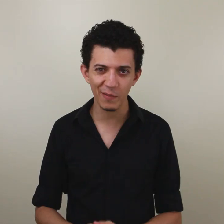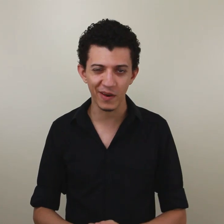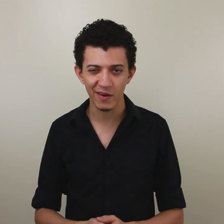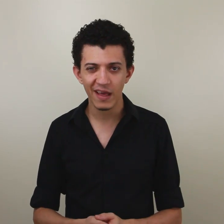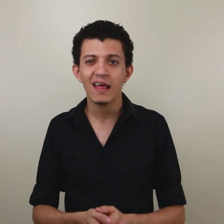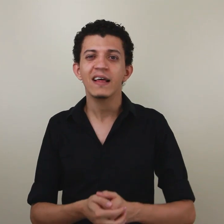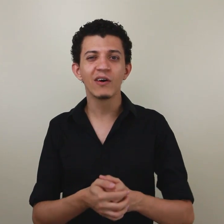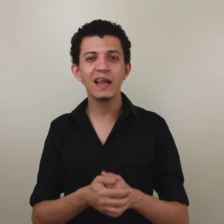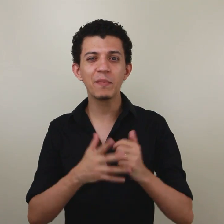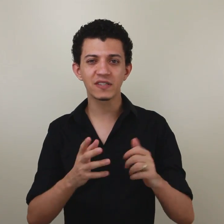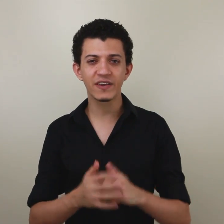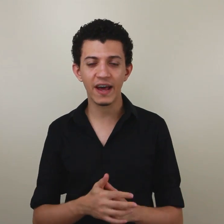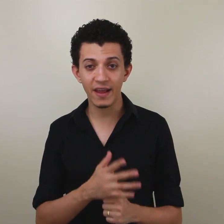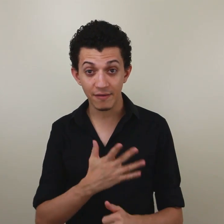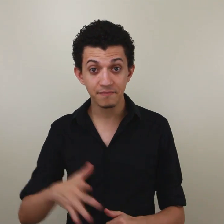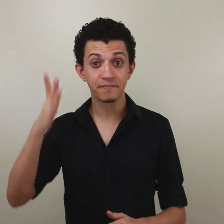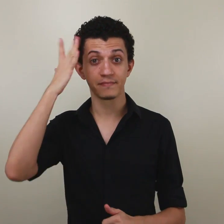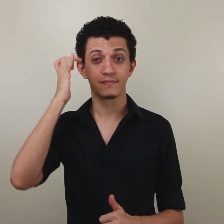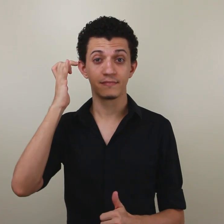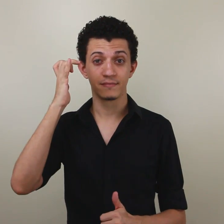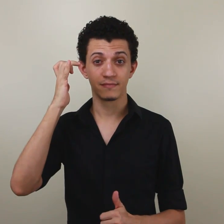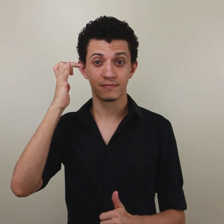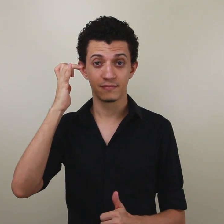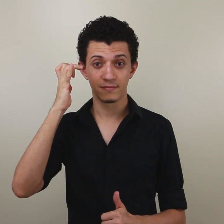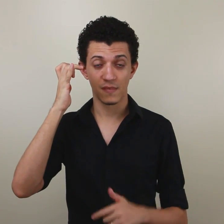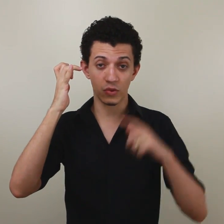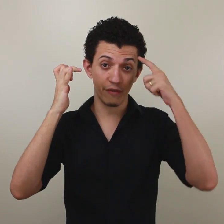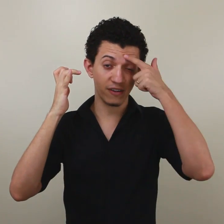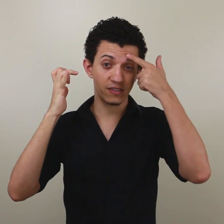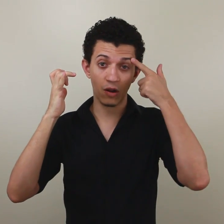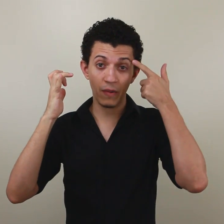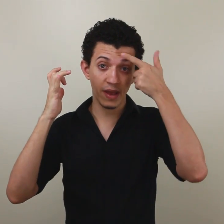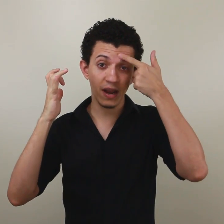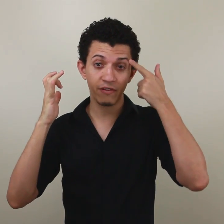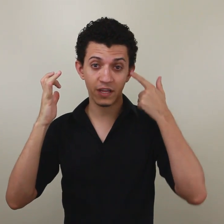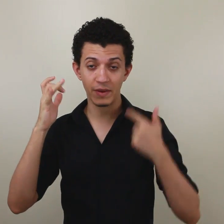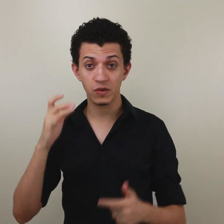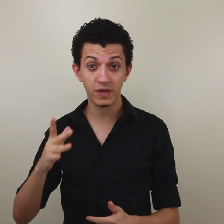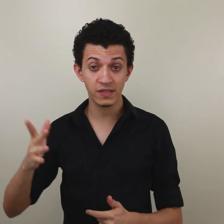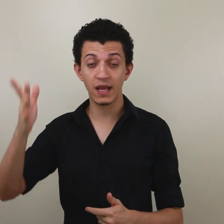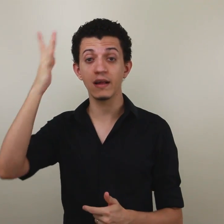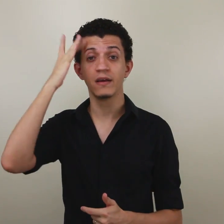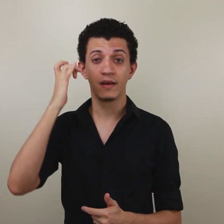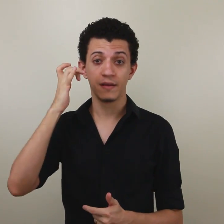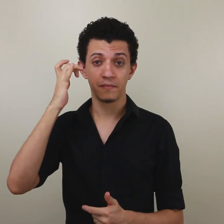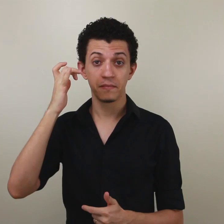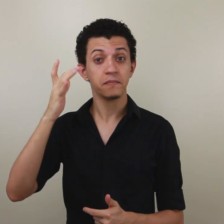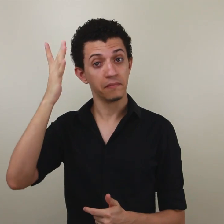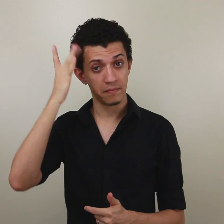amigo. Então, em Libras ficaria: eu estou enfatizando amanhã, levantando minha sobrancelha.